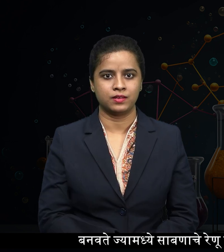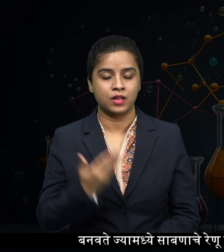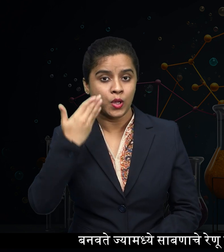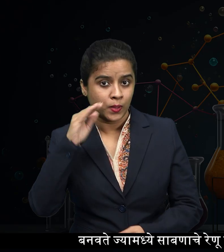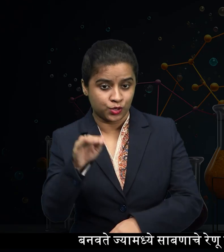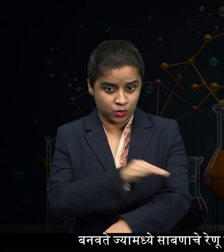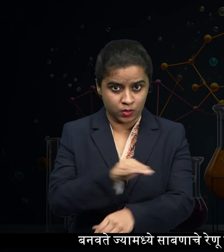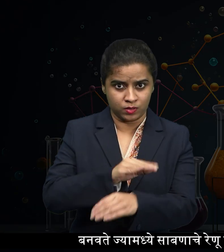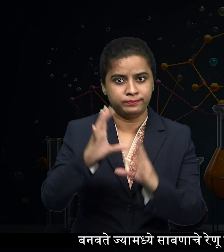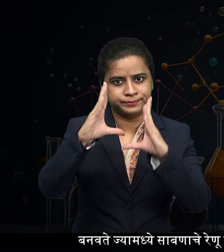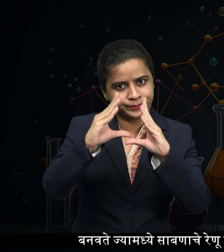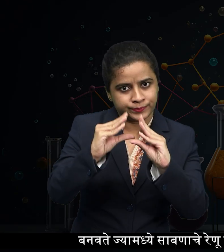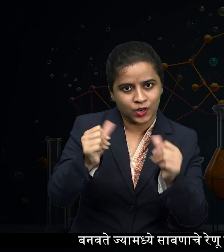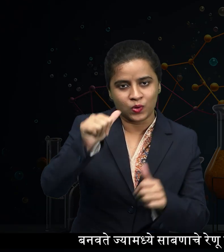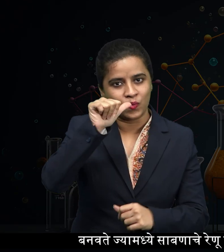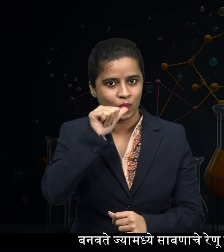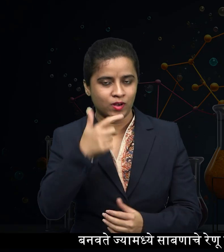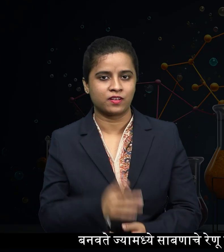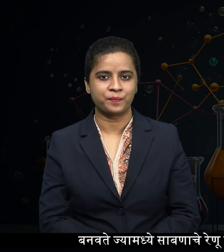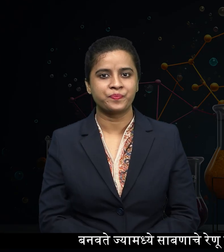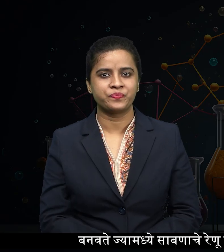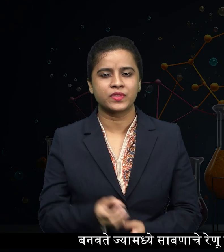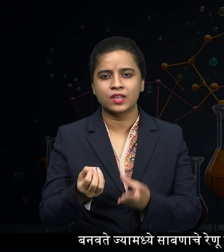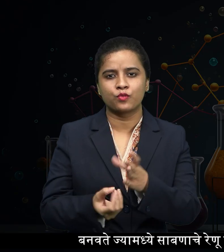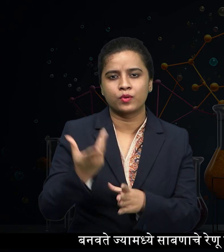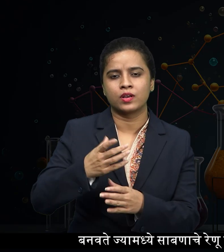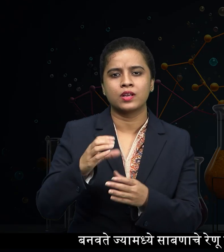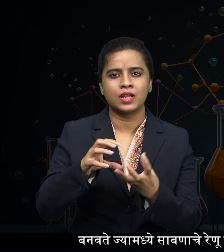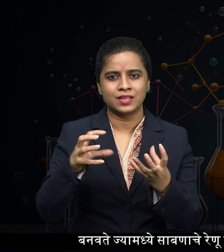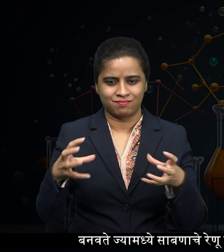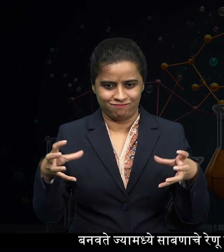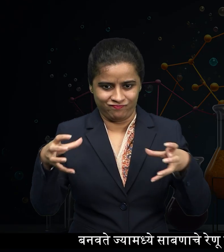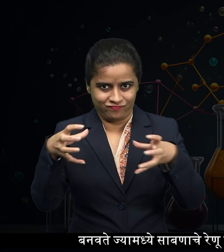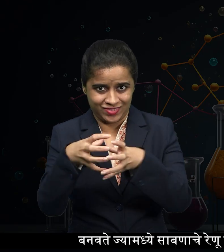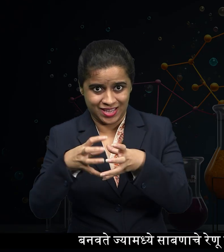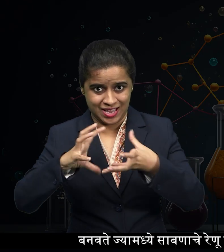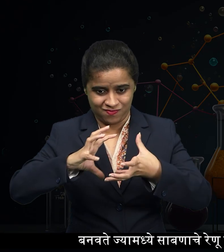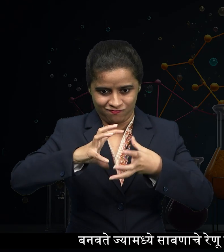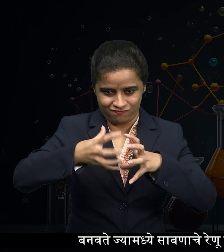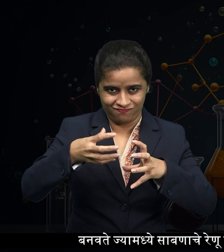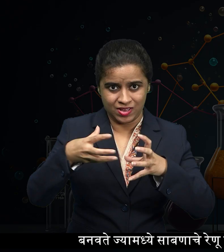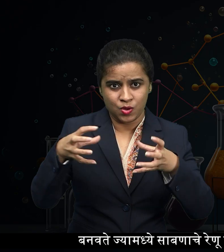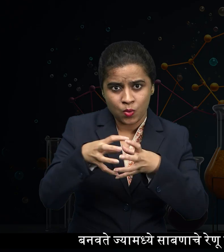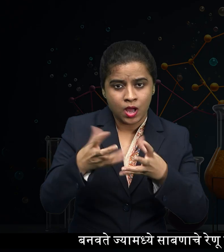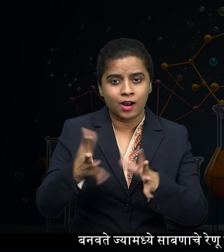सस्पेन्शन बनवते, ज्यामध्ये साबणाचे रेणू एकत्र येऊन गोलाकार मायकेल्स तयार करतात.